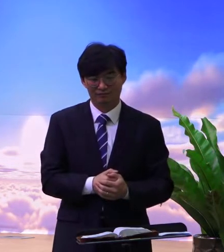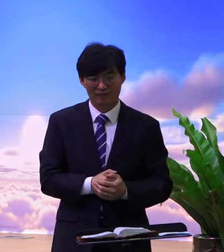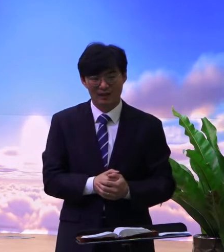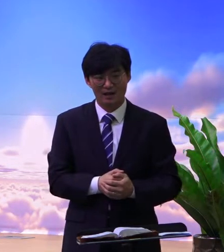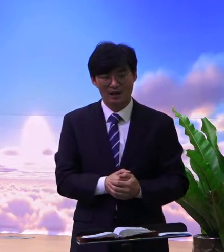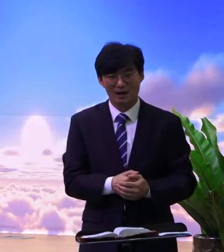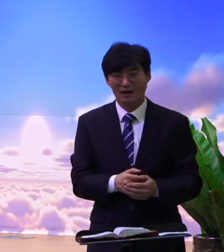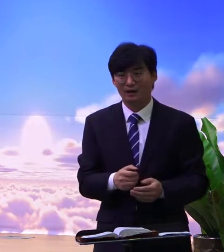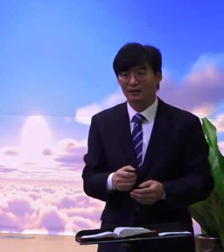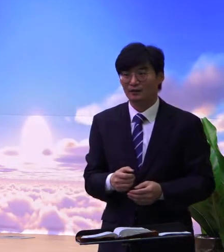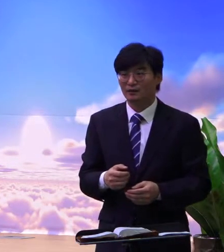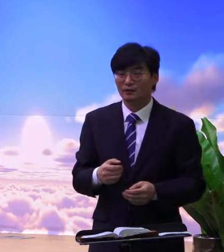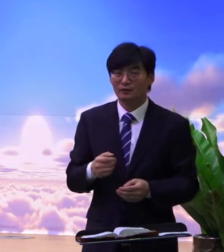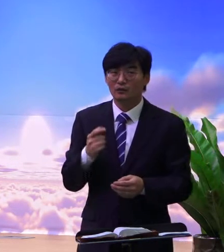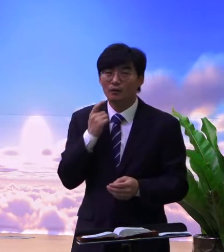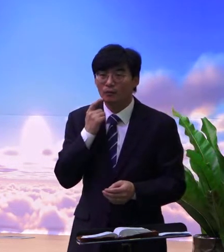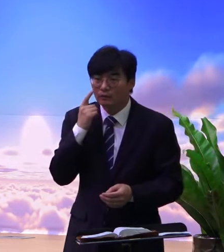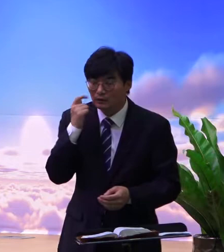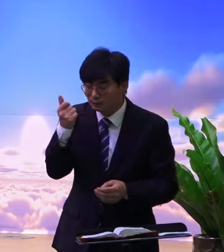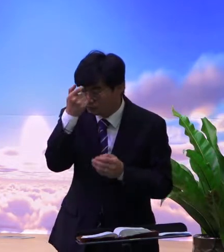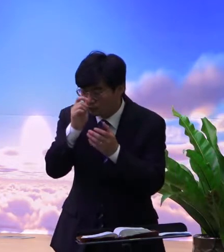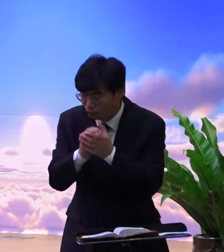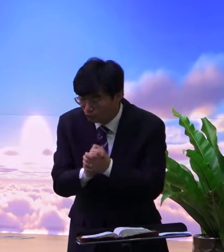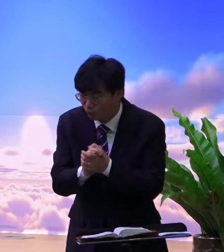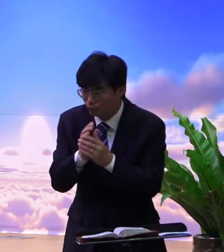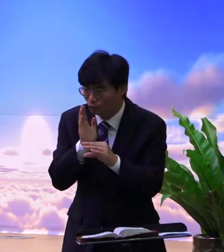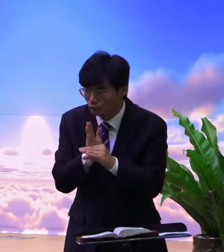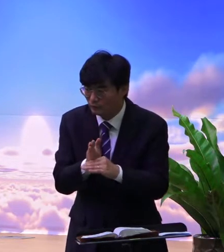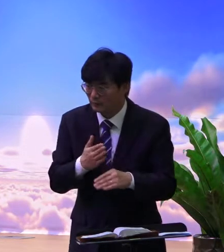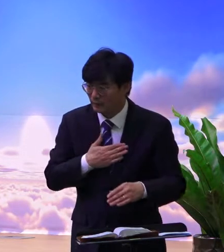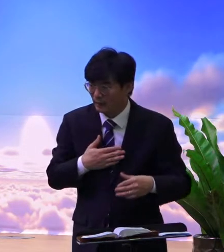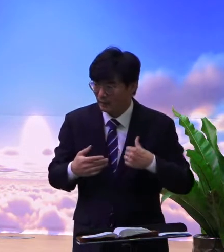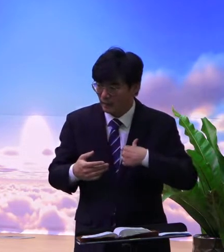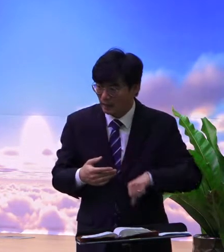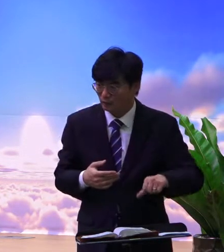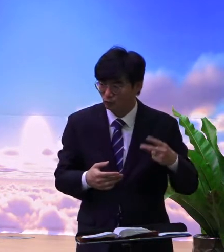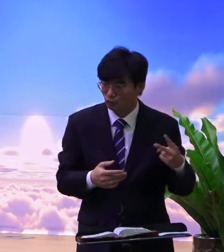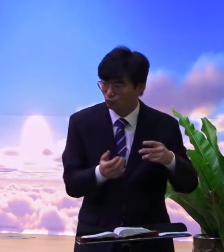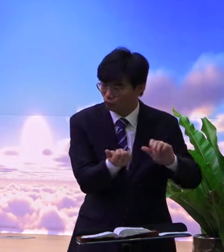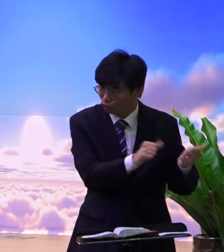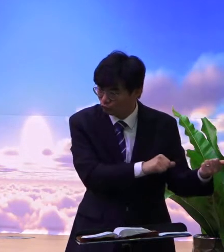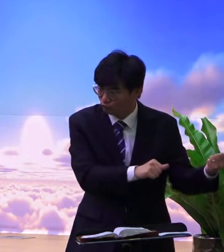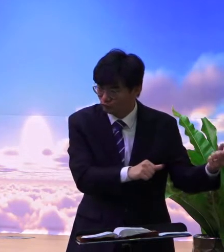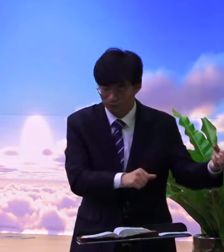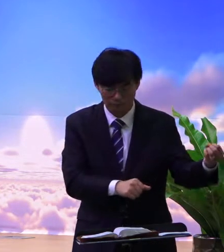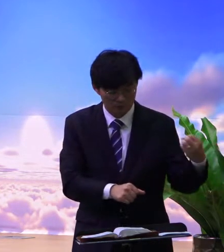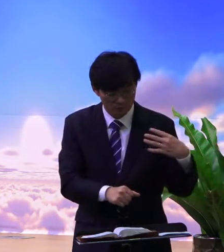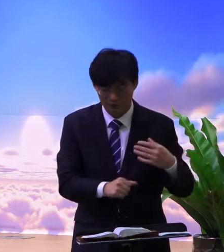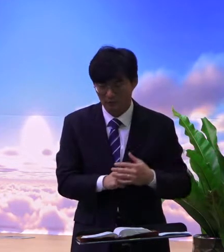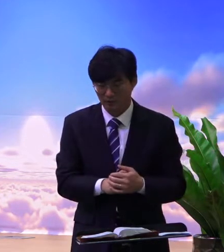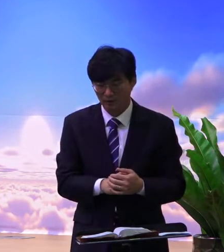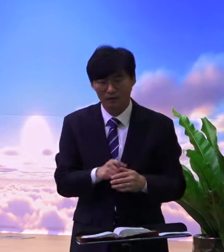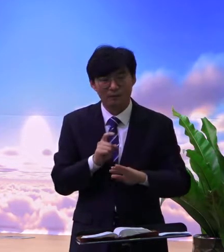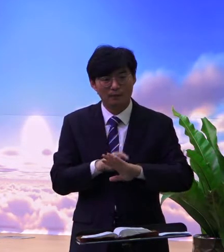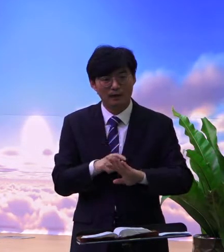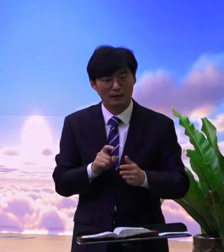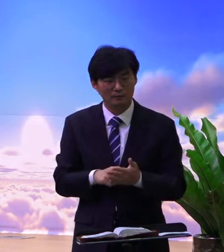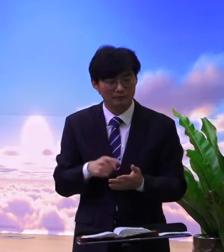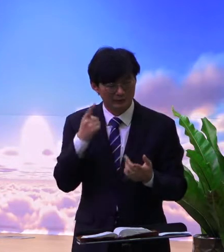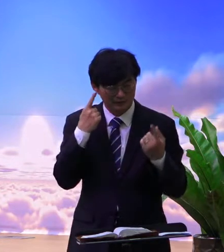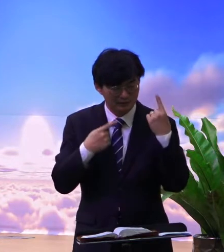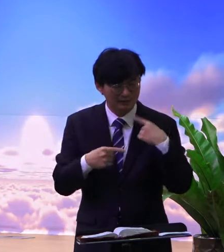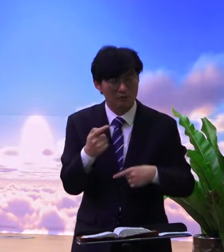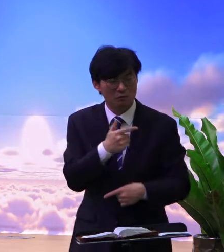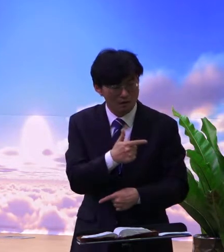목사님은 애양원 교회에서 기도하고 계셨다고 합니다. 그 소식을 들었을 때에 그 마음이 얼마나